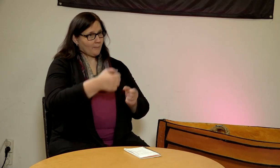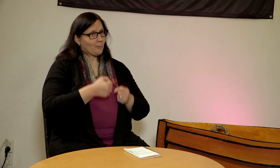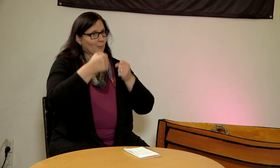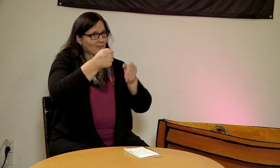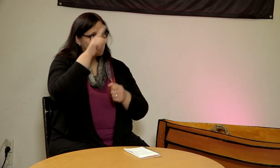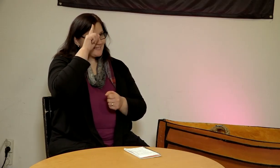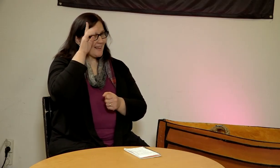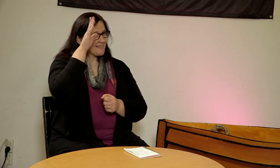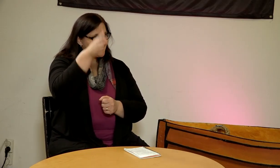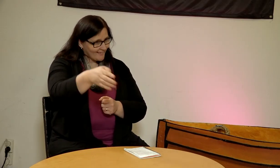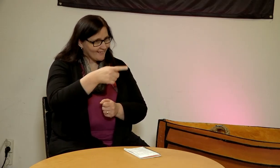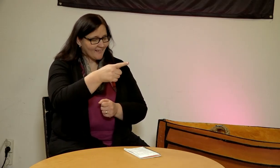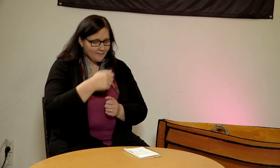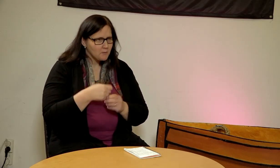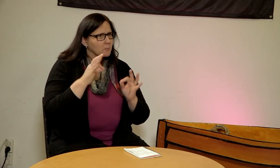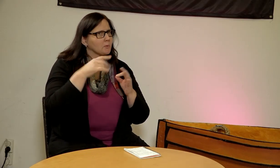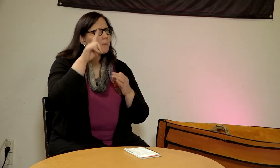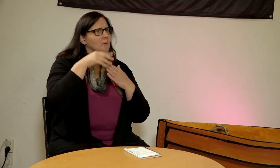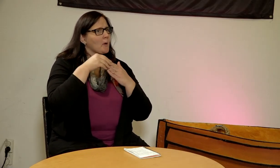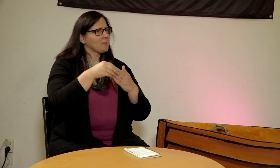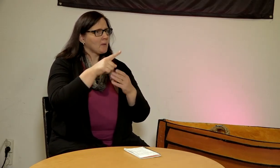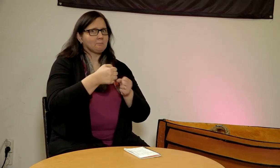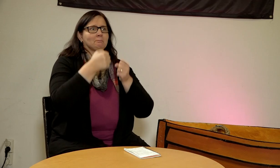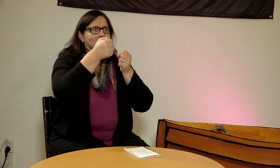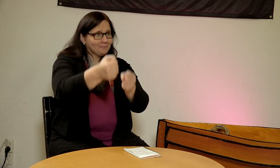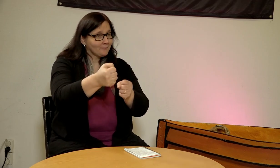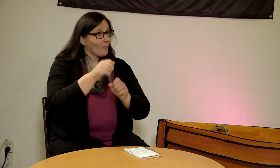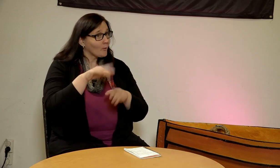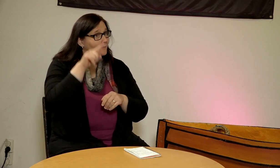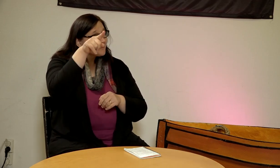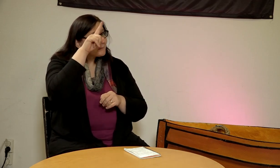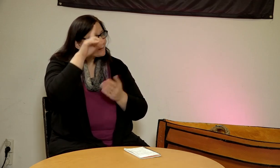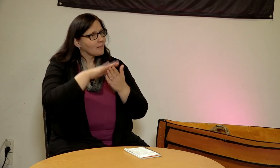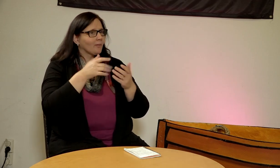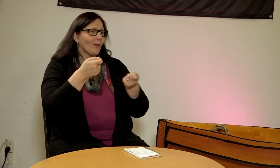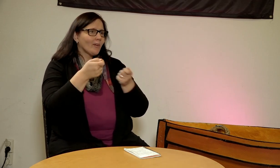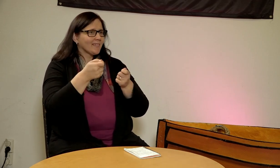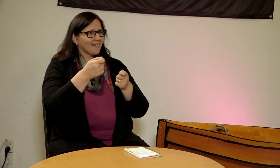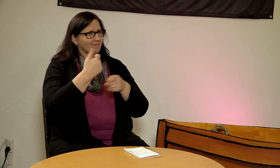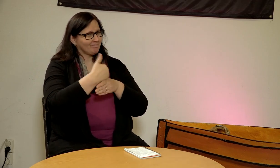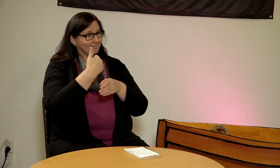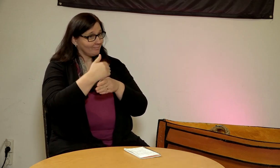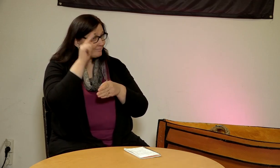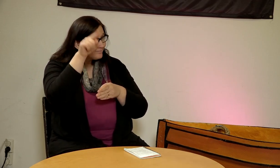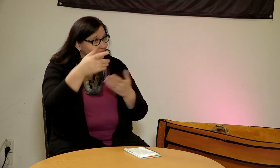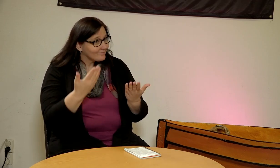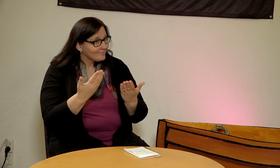muuttanut Saksaan. Kuinka Jumala johdatti sinut sinne? Oletko sielläkin ohjaajana vai näytteletkö, olet ollut jo